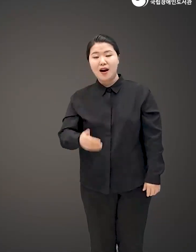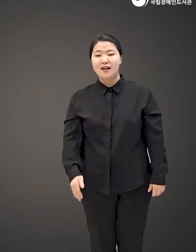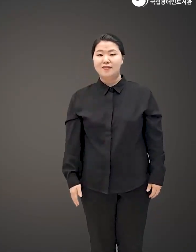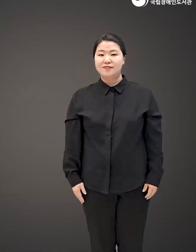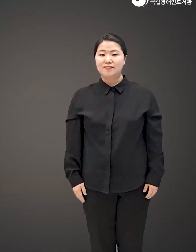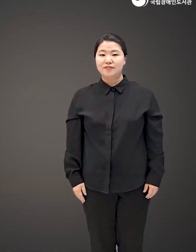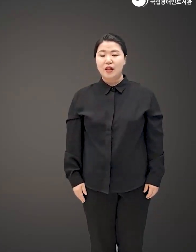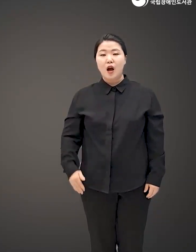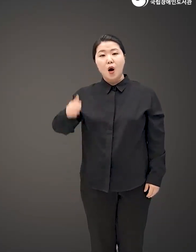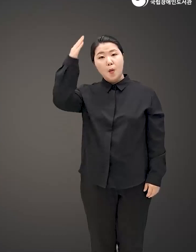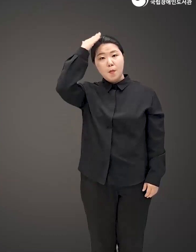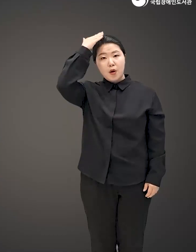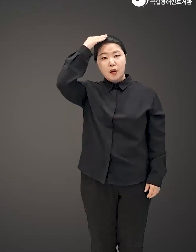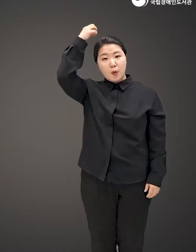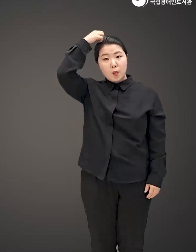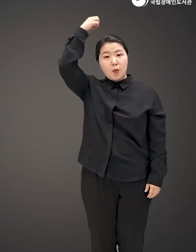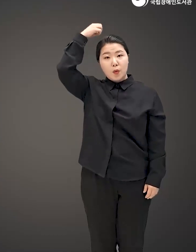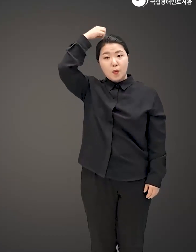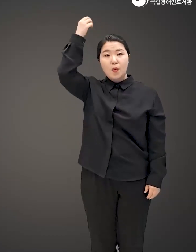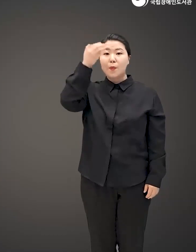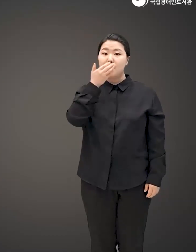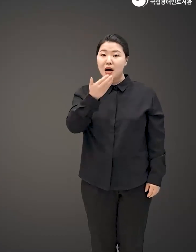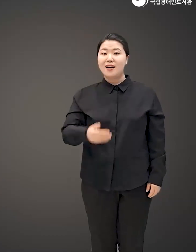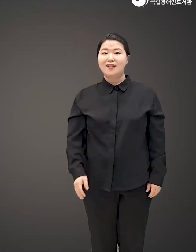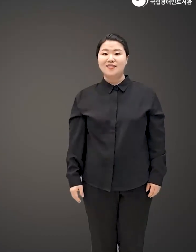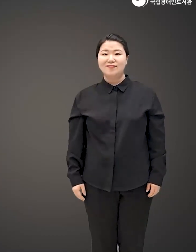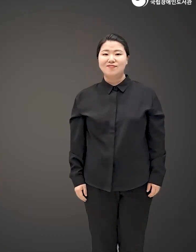좋고요. 머리로 콩콩